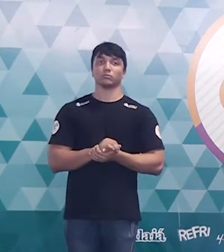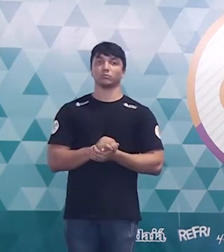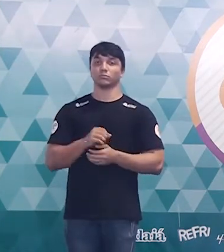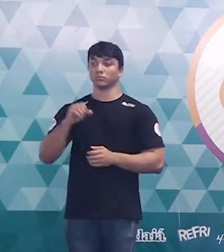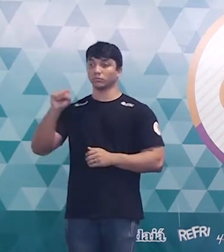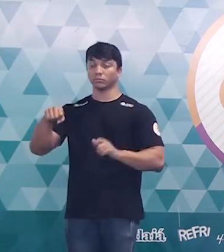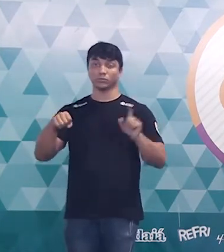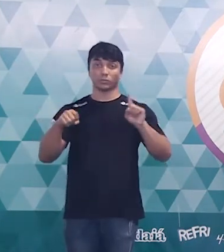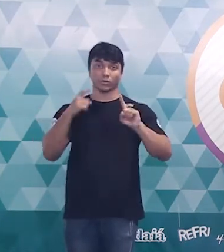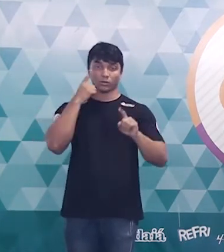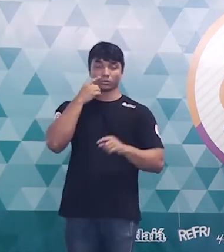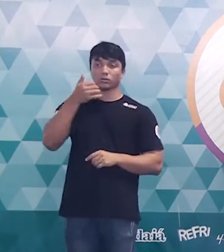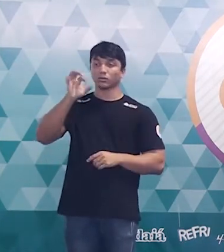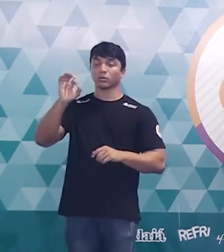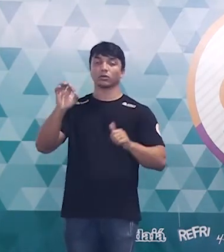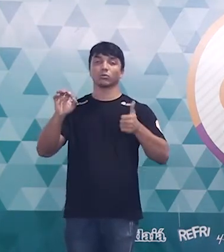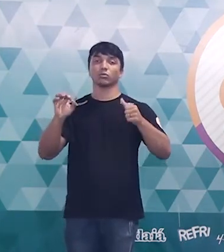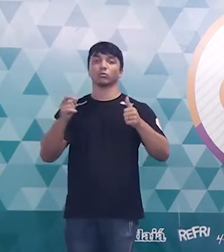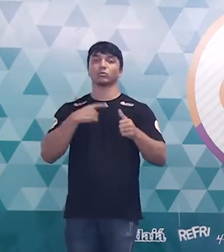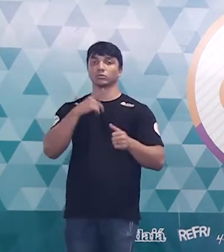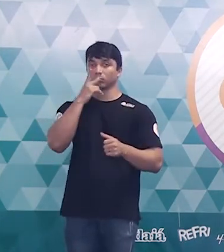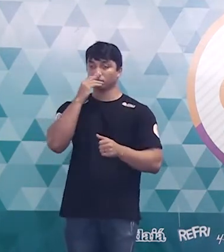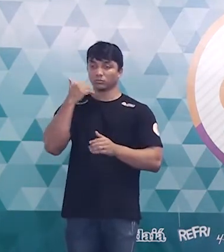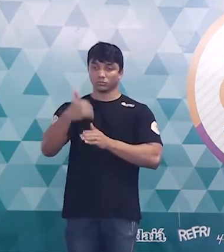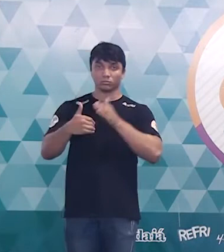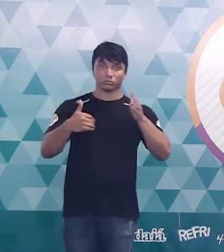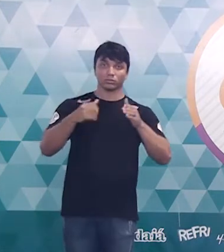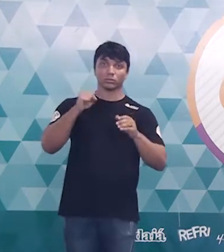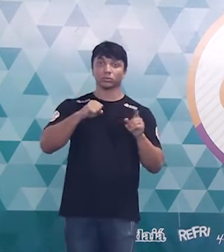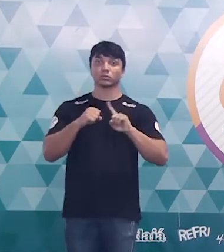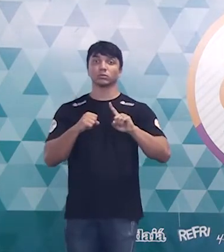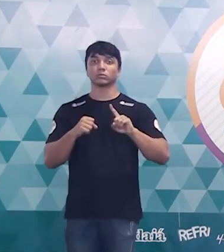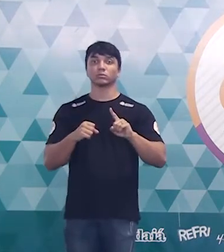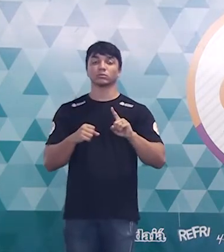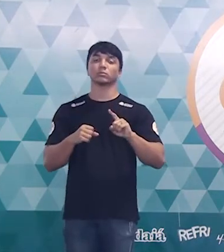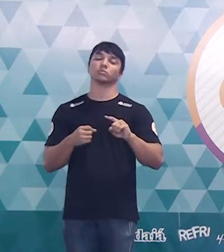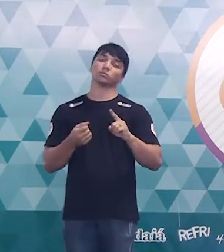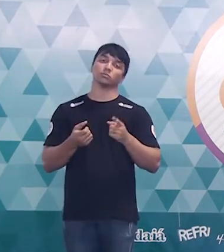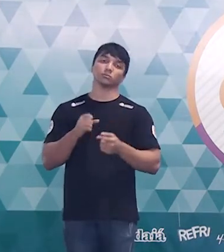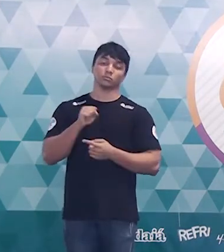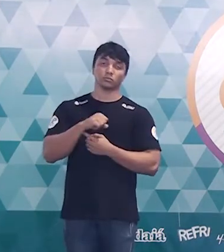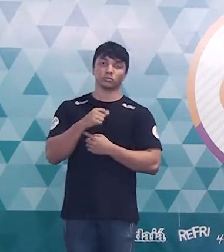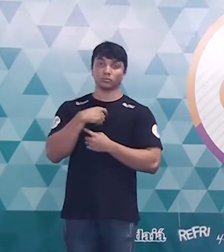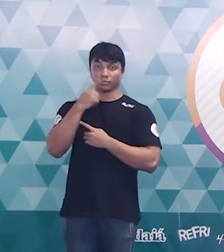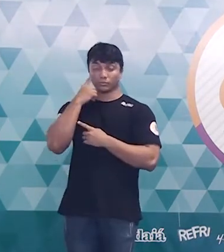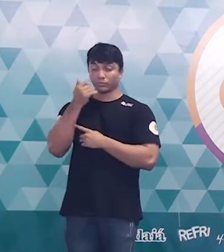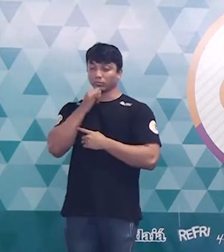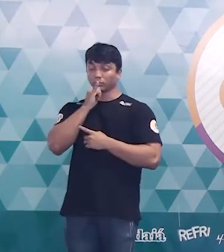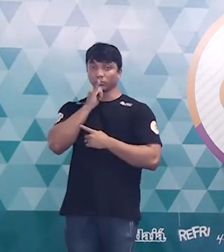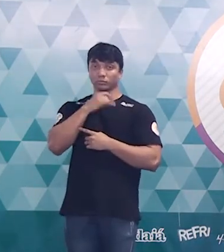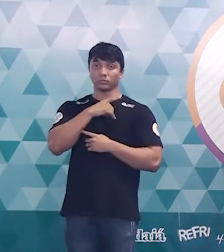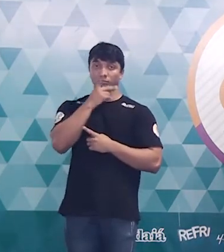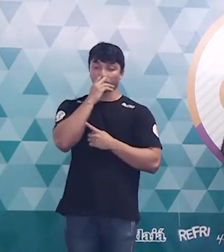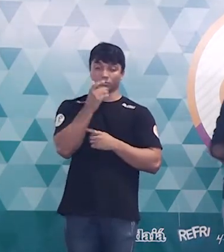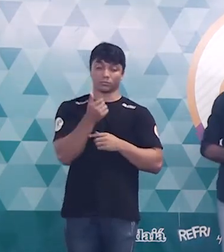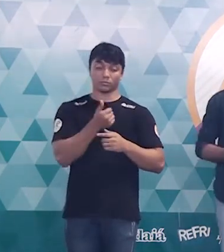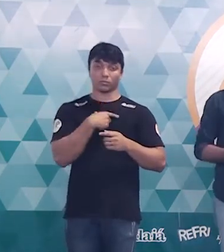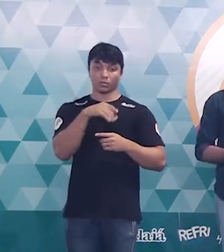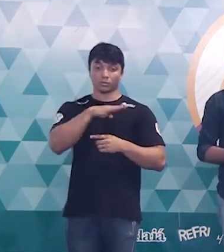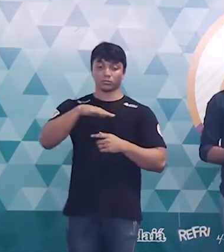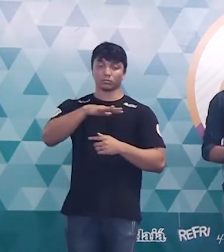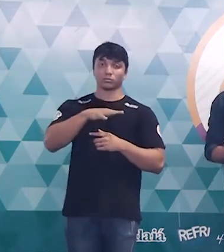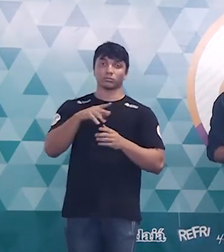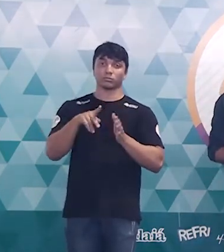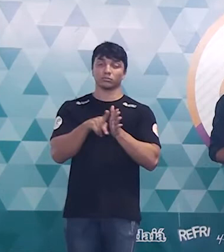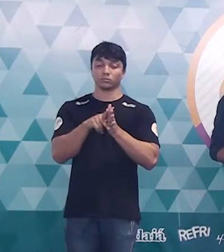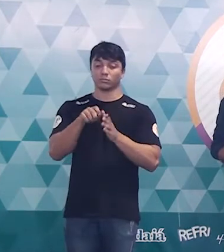sim ou não. 10 e 11 são consecutivos, sim ou não? Quando eu tenho bases quadradas, nada a